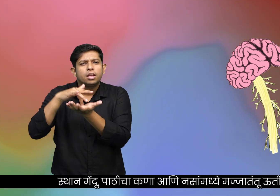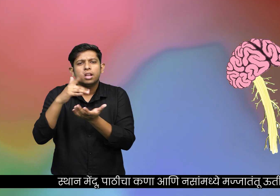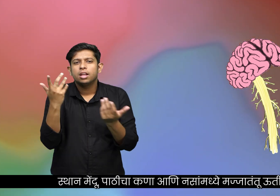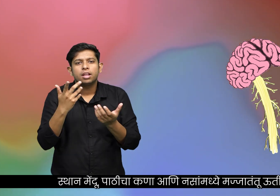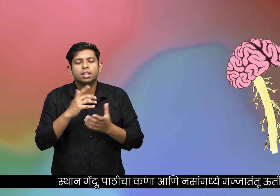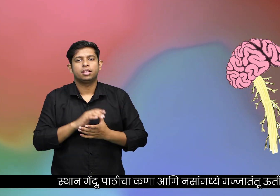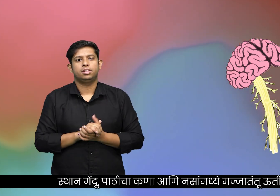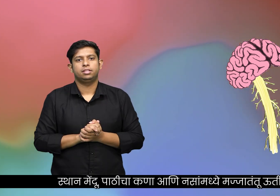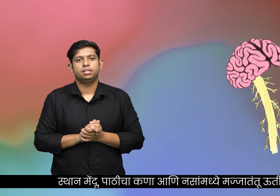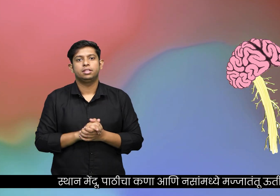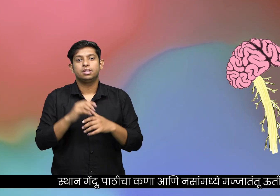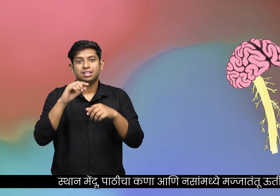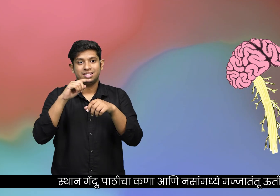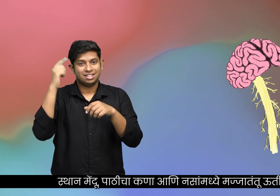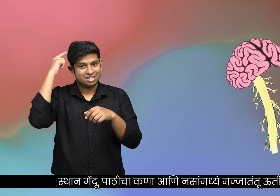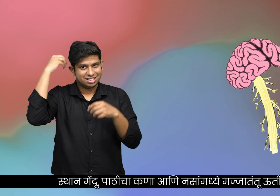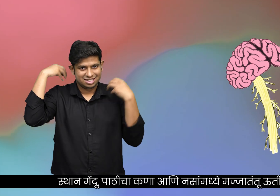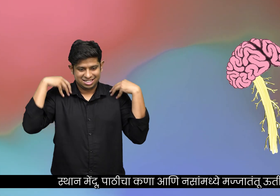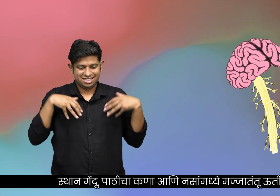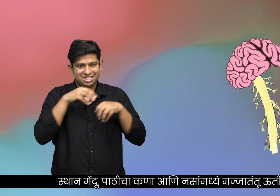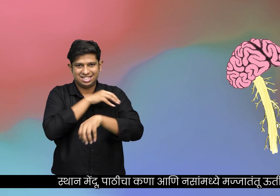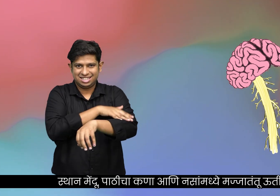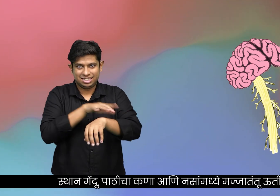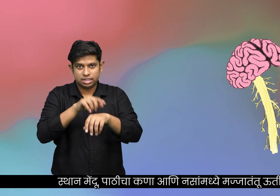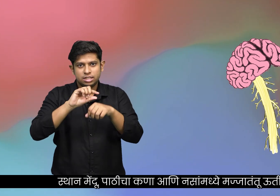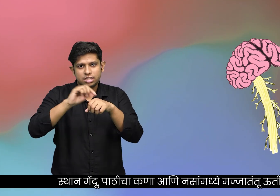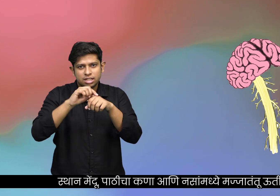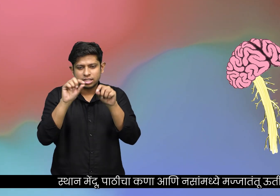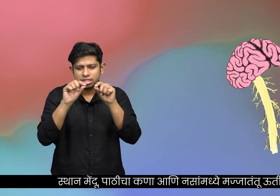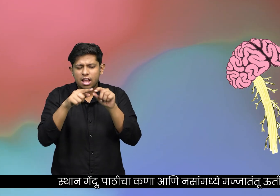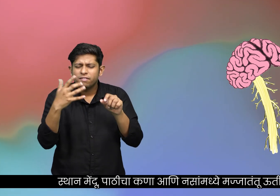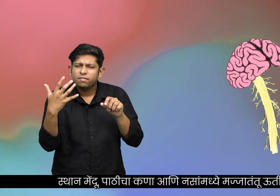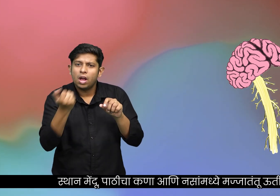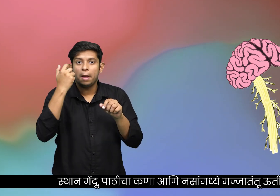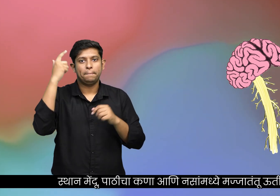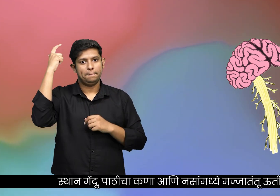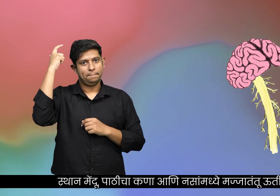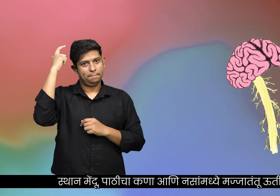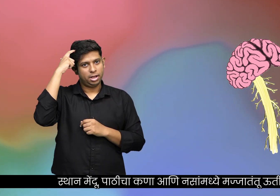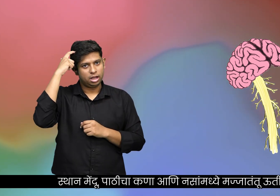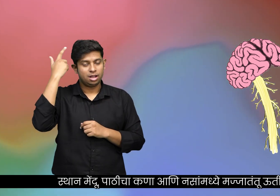स्थान, मेंदू, पाठीचा कणा आणि नसांमध्ये मज्जातंतू ऊती आढळतात.